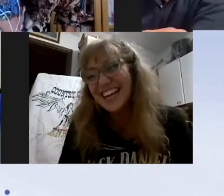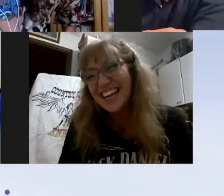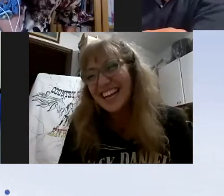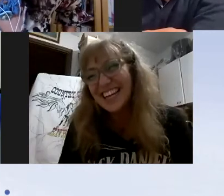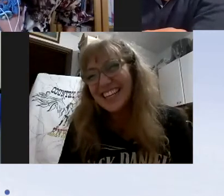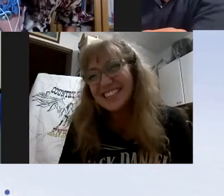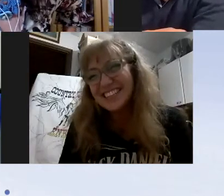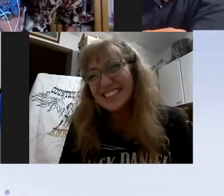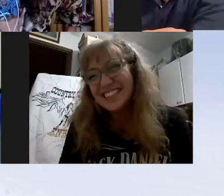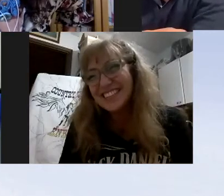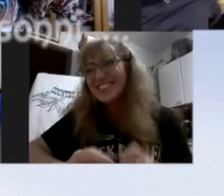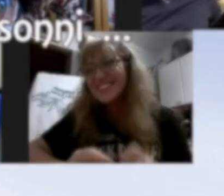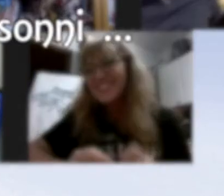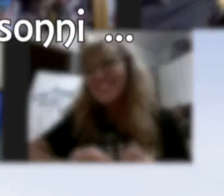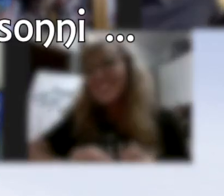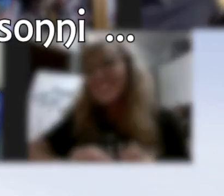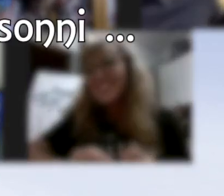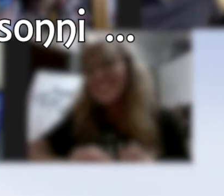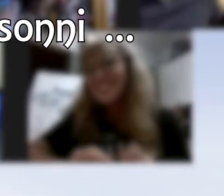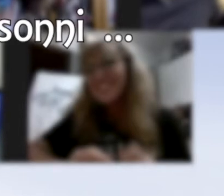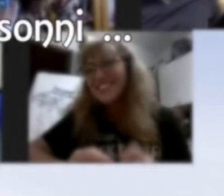mantenerti in forma, Lorisino.